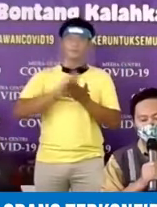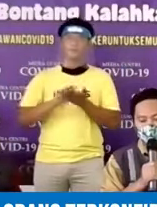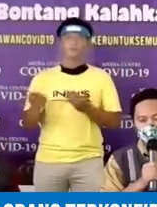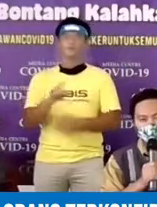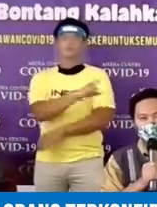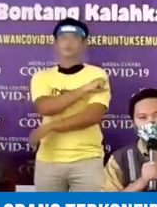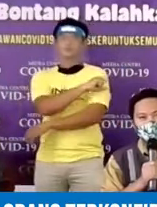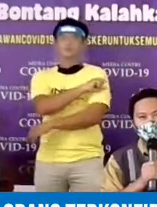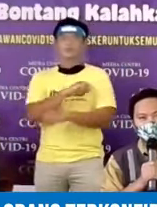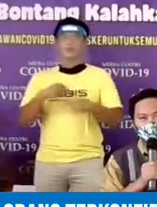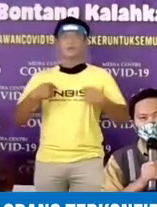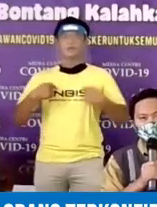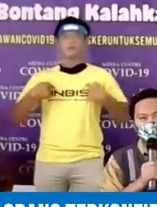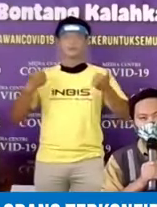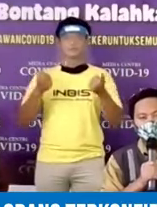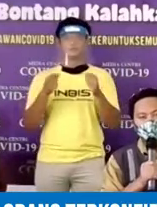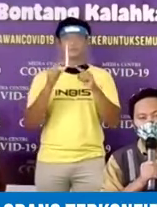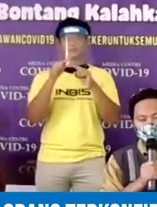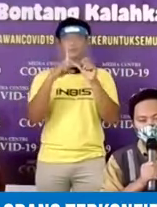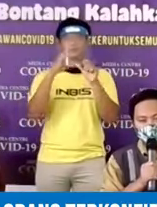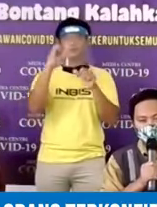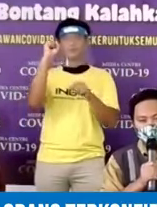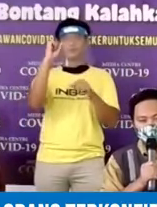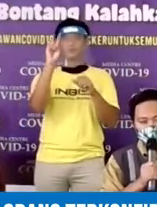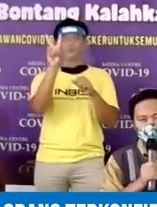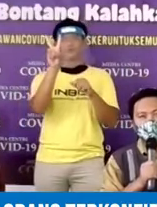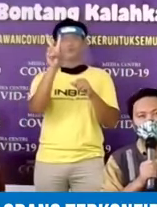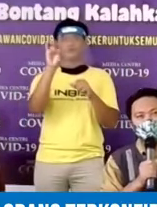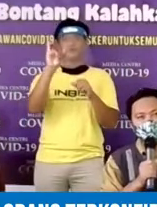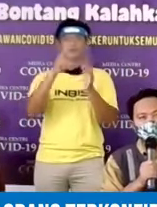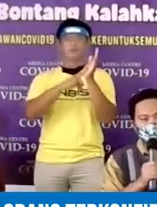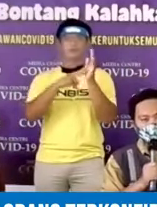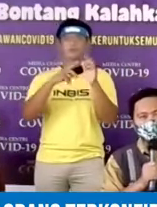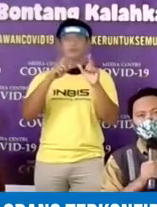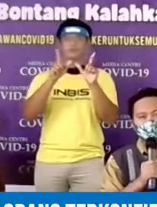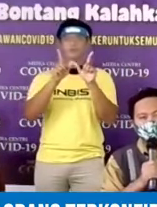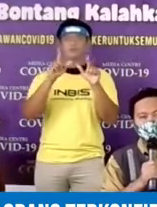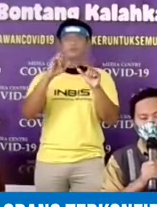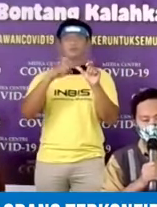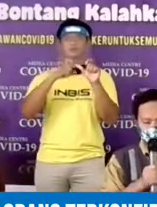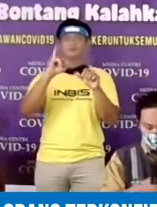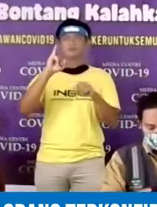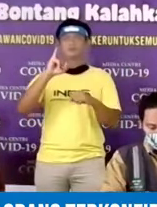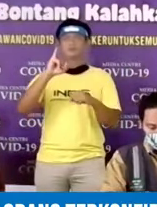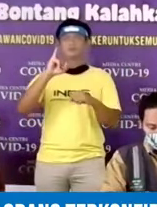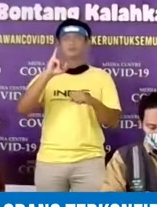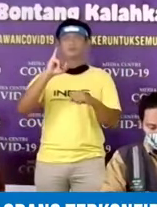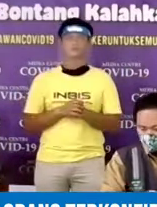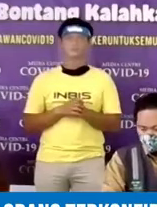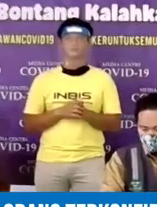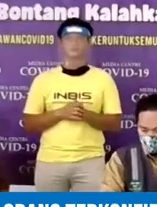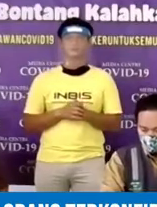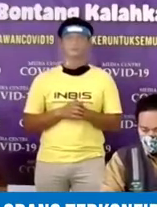provinsi dalam hal ini nanti kondisi es tandanya ada di dinkes provinsi kaltim